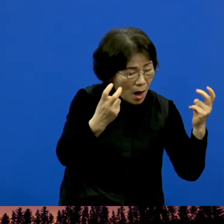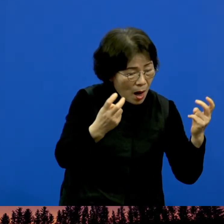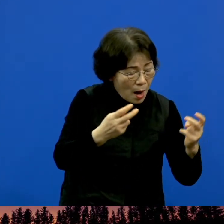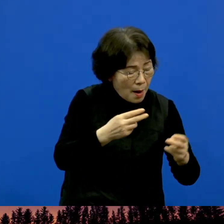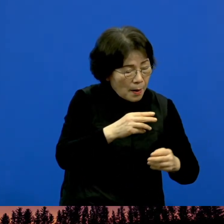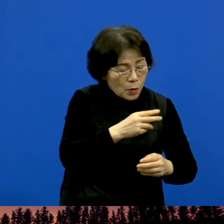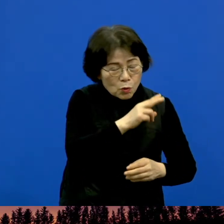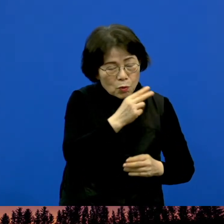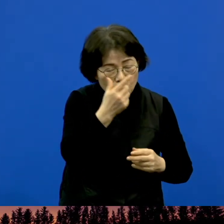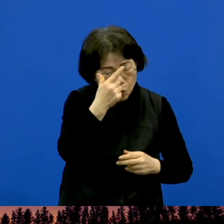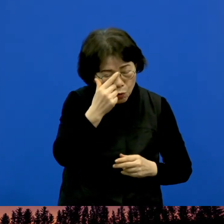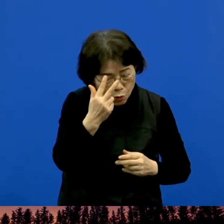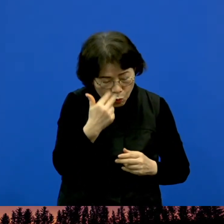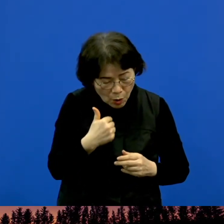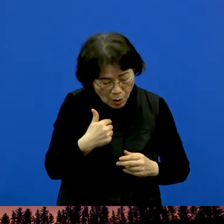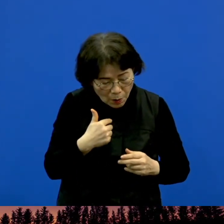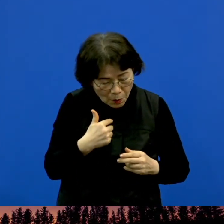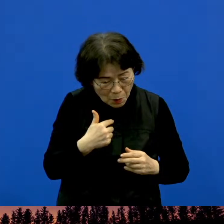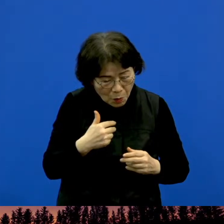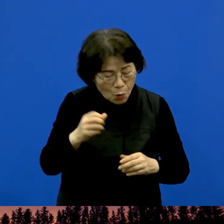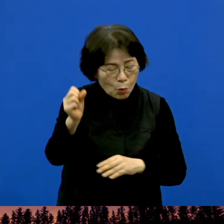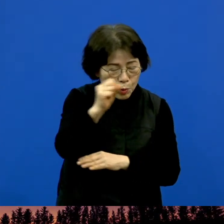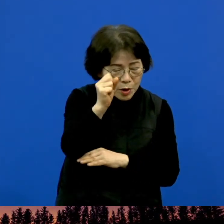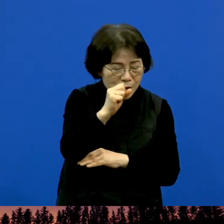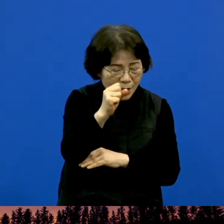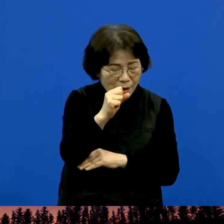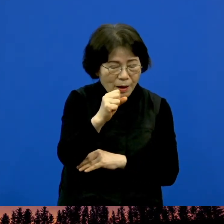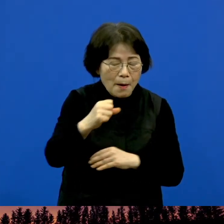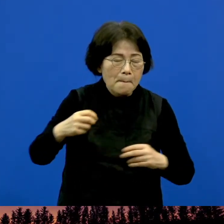눈 감고도 가다 다치지.